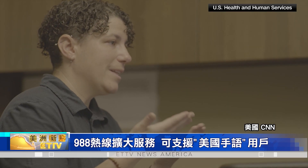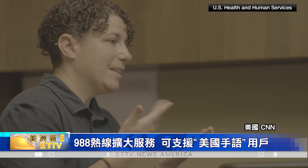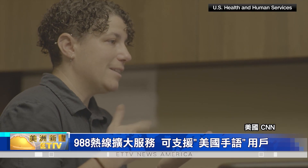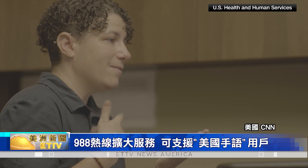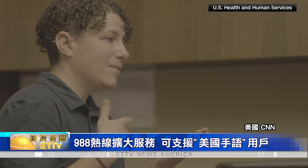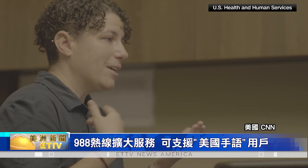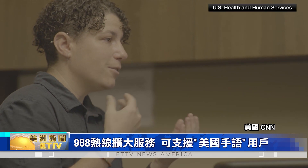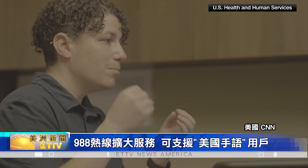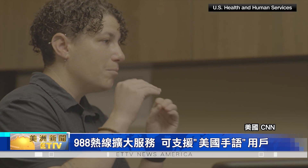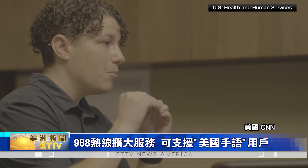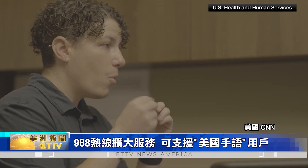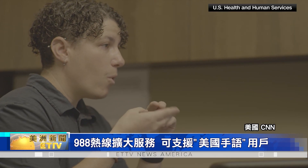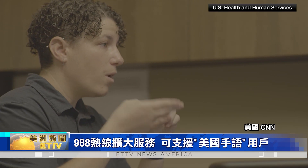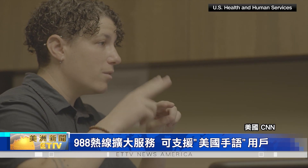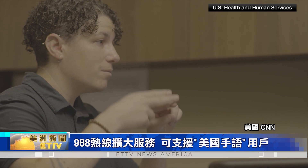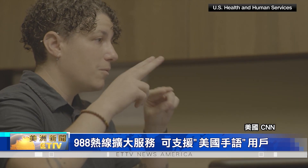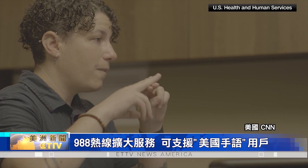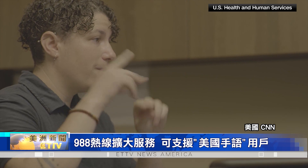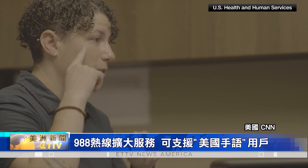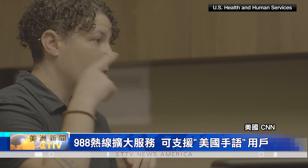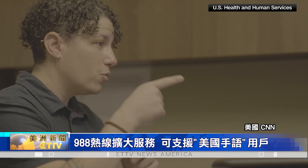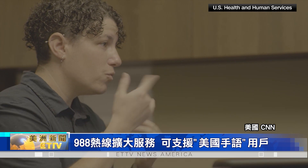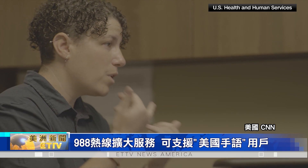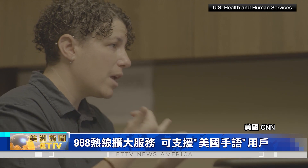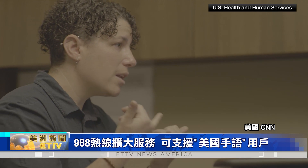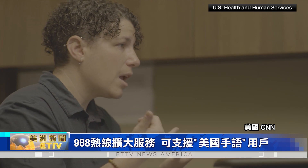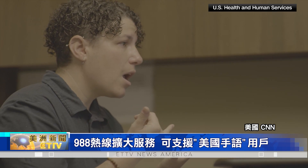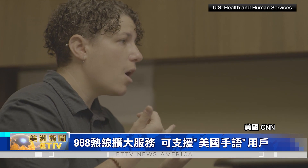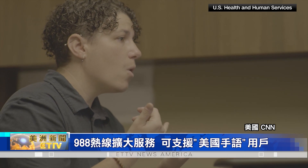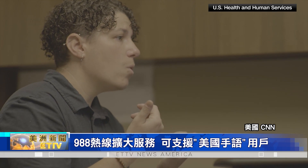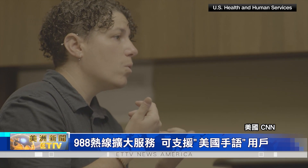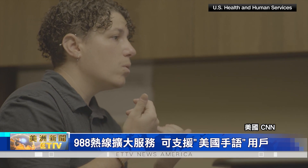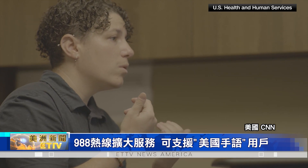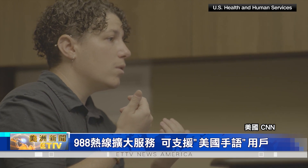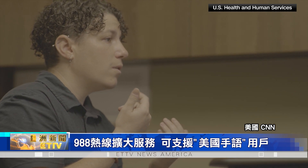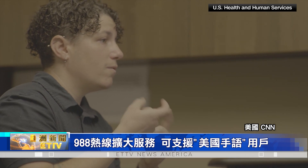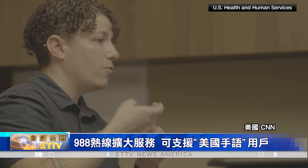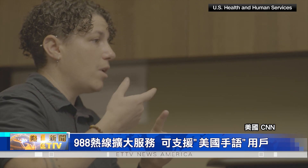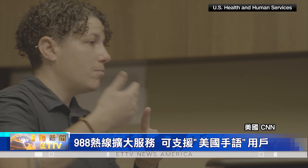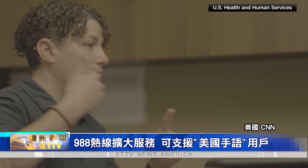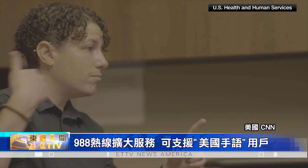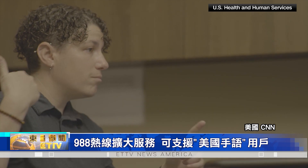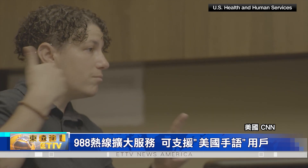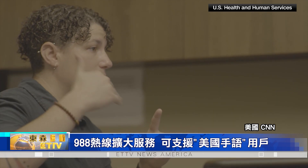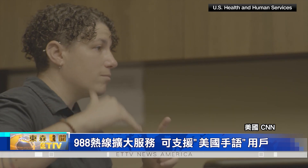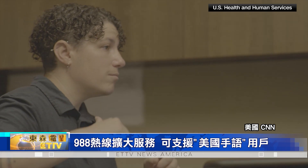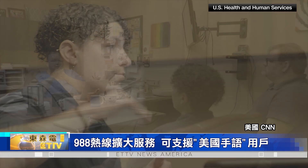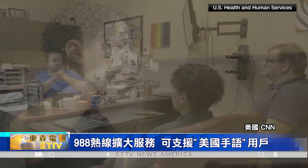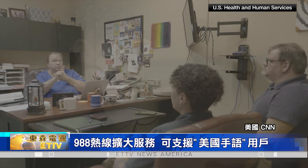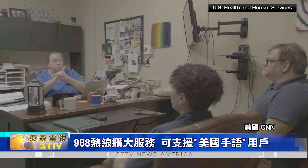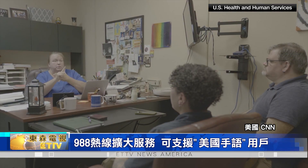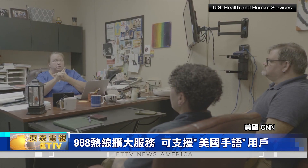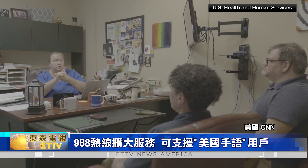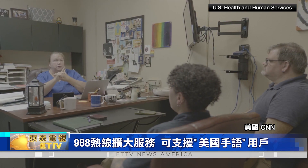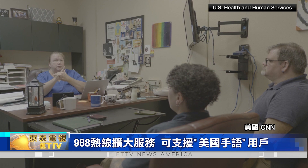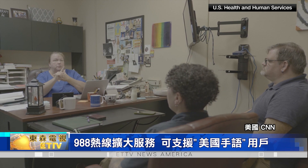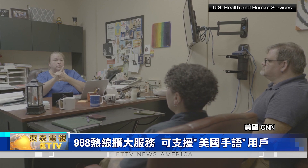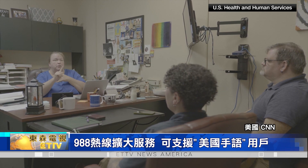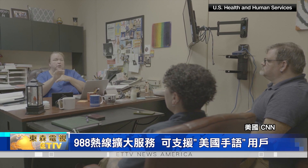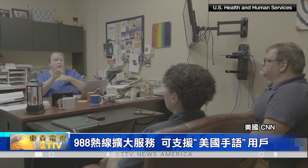使用美国手语的人群提供一条紧急求助的新途径，目标是要共同打击近年来不断持续攀升的自杀率问